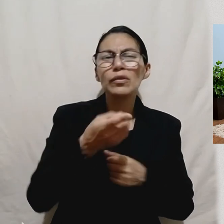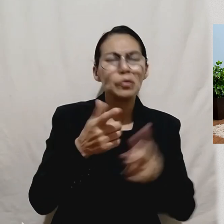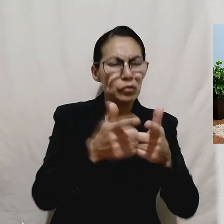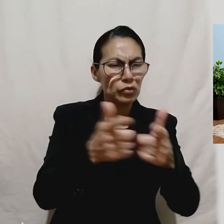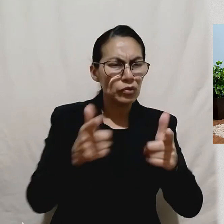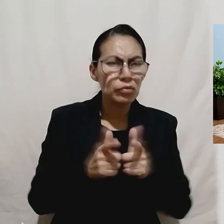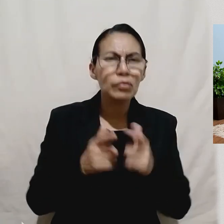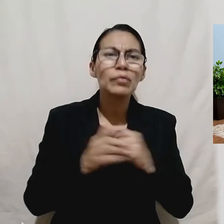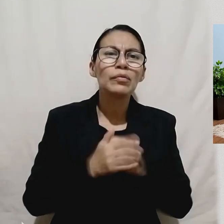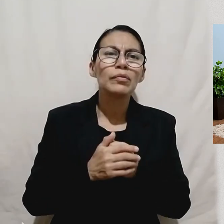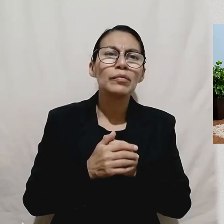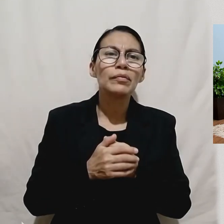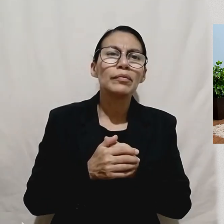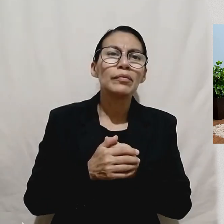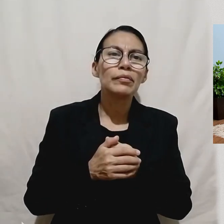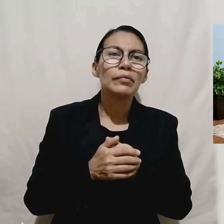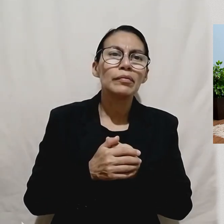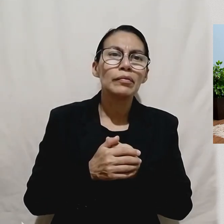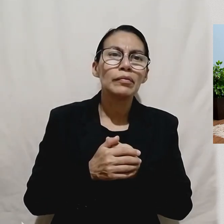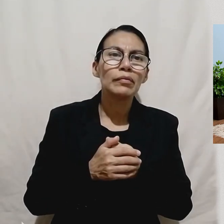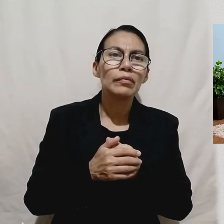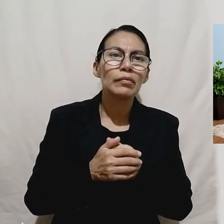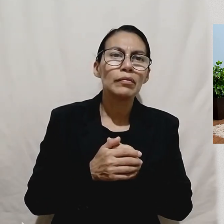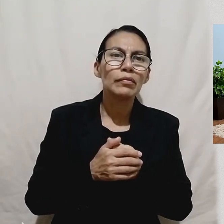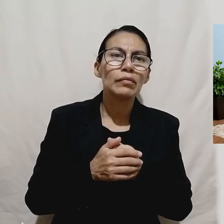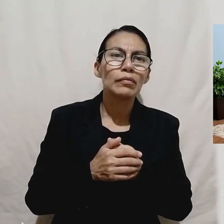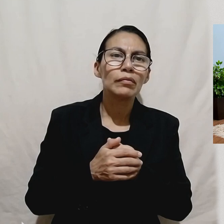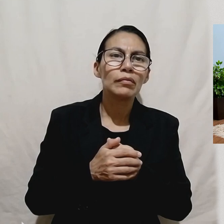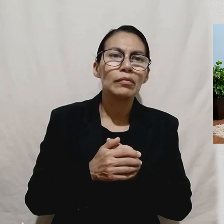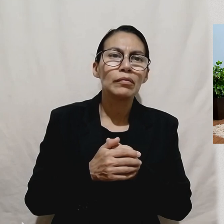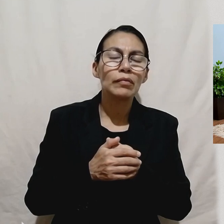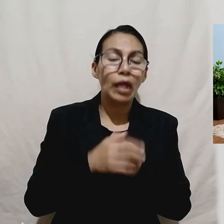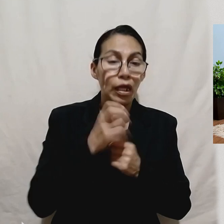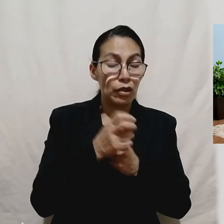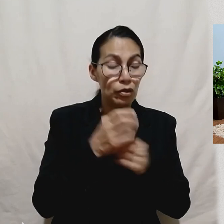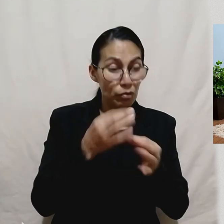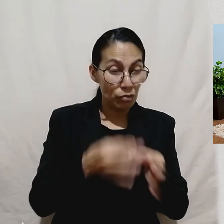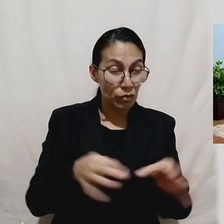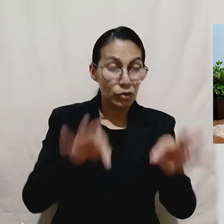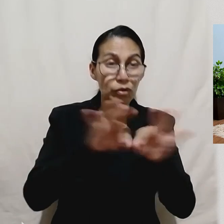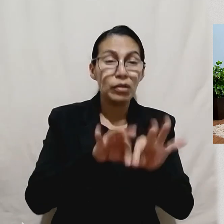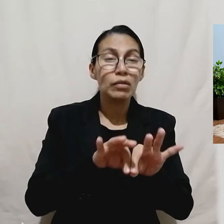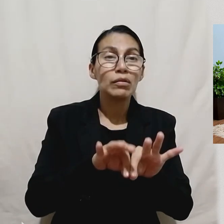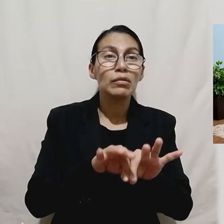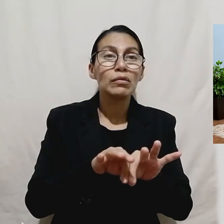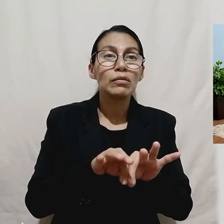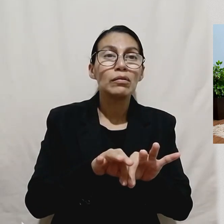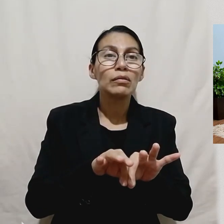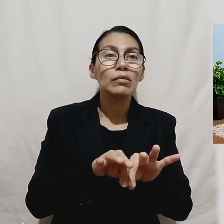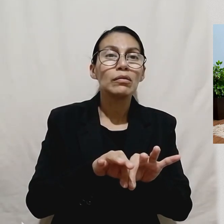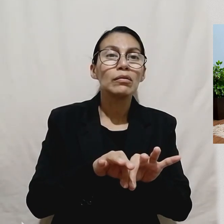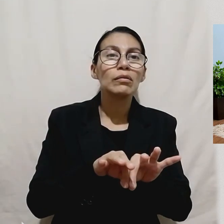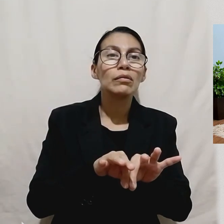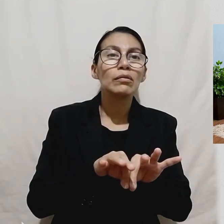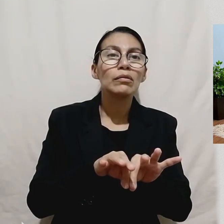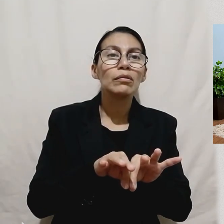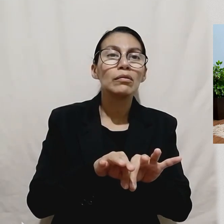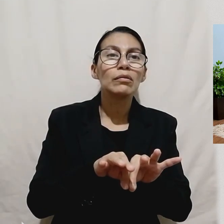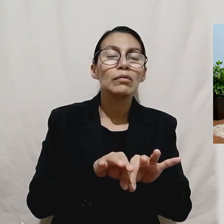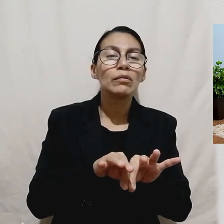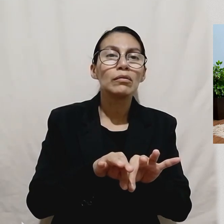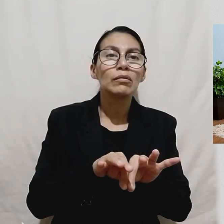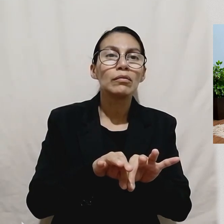en grupo que es algo muy bonito Fíjate que esta parte es tan importante de buscar amigos para